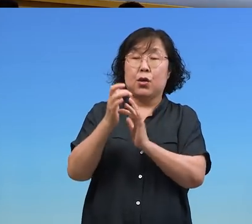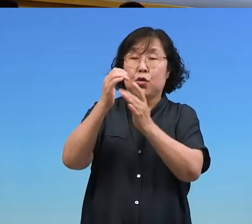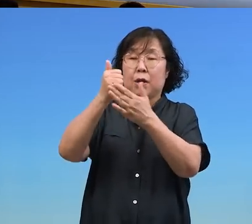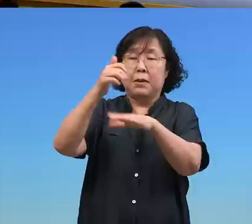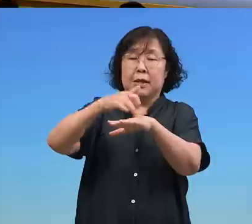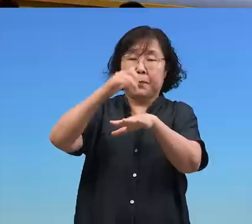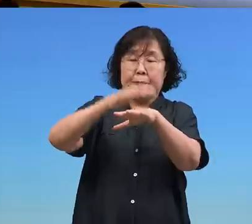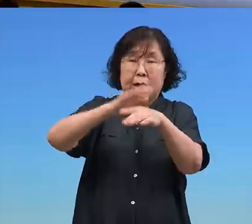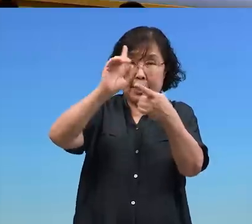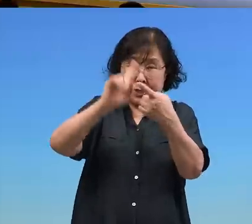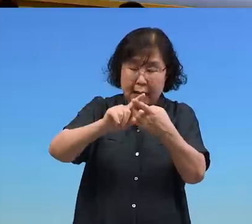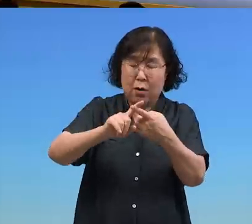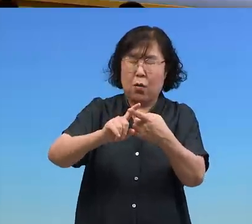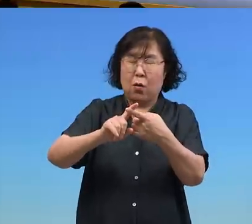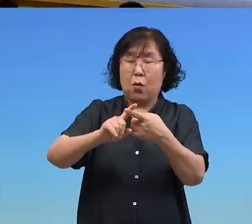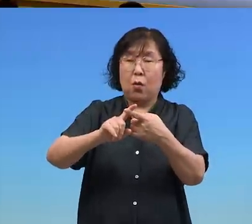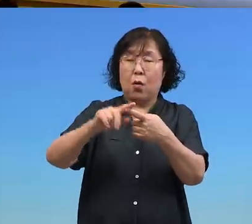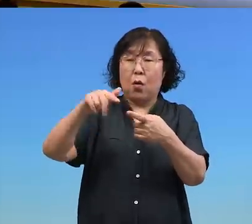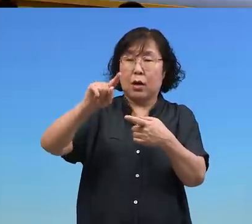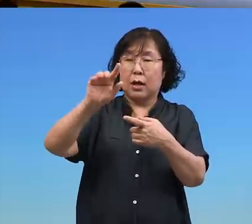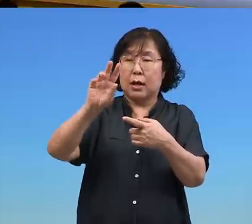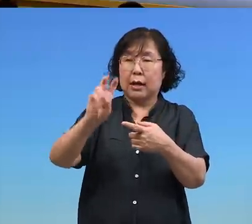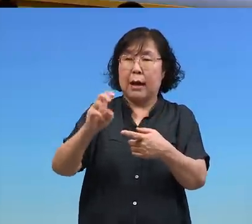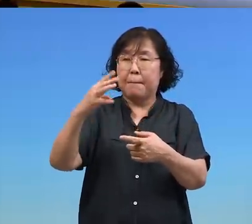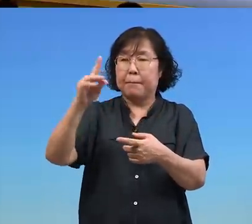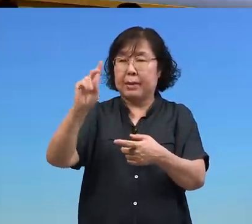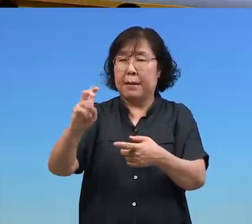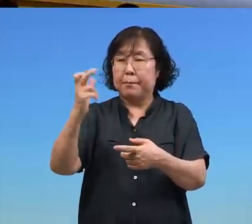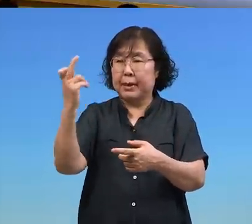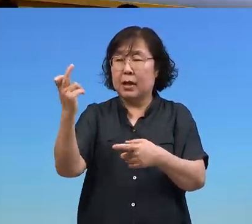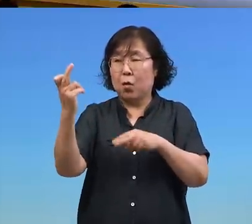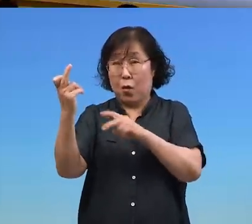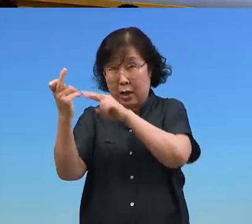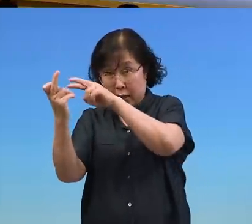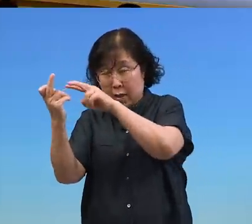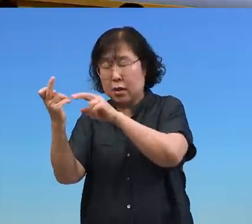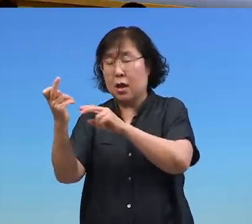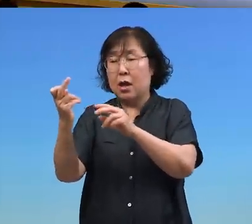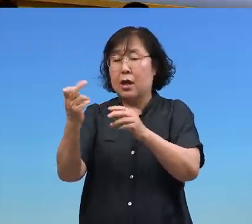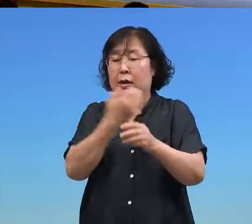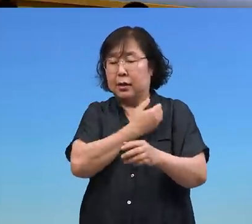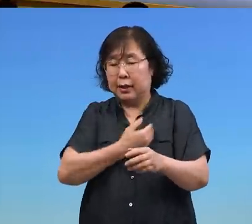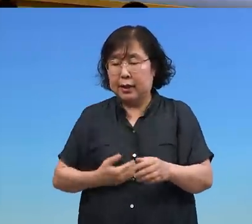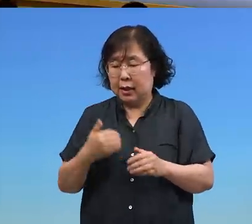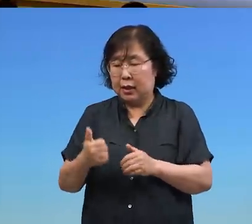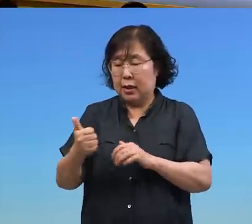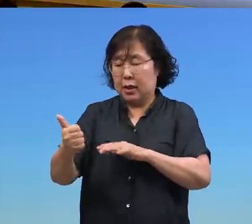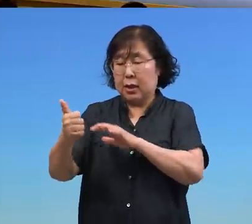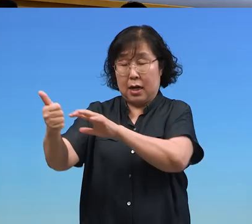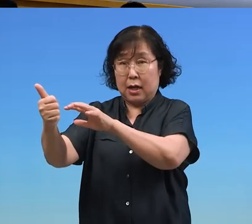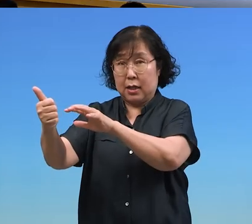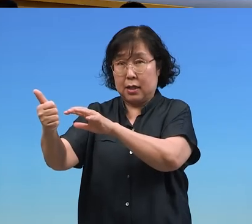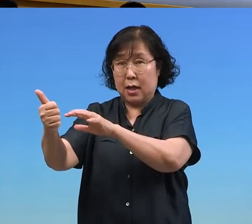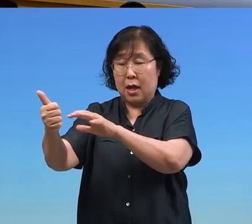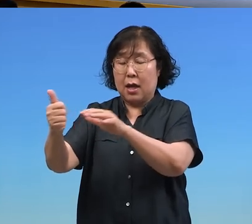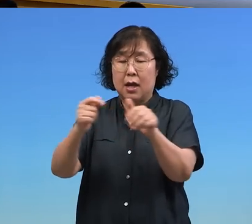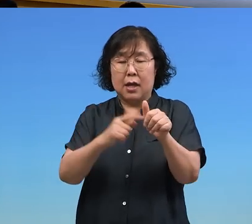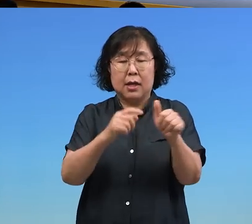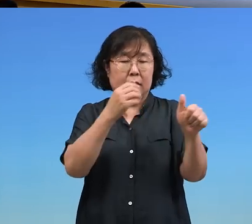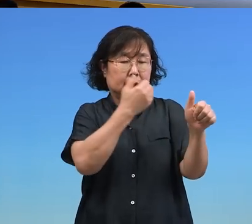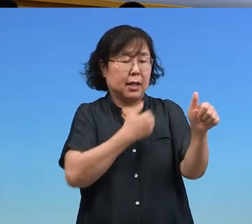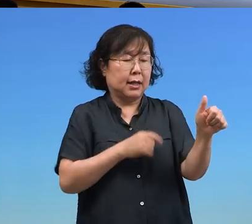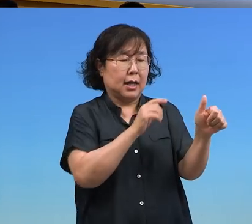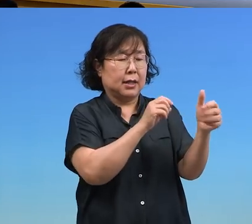나가사 습관을 따라 감남산에 가심해 제자들도 따라갔더니 그곳에 이르러 그들에게 이러시되 유혹에